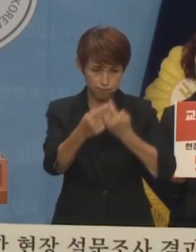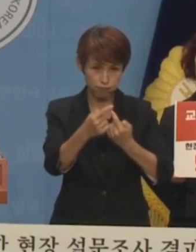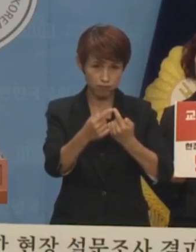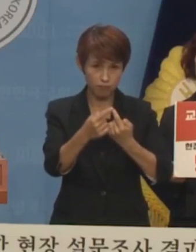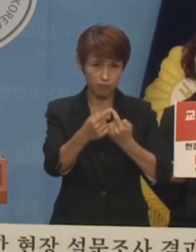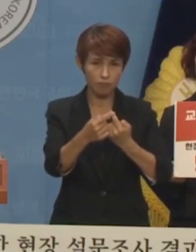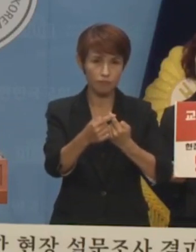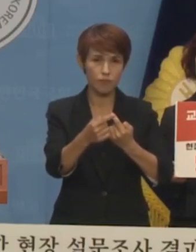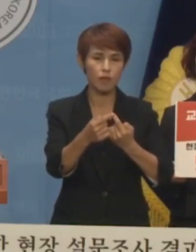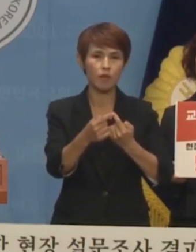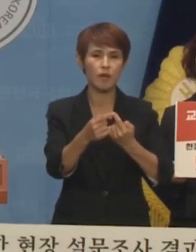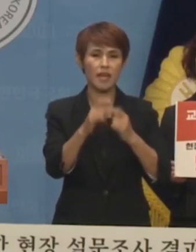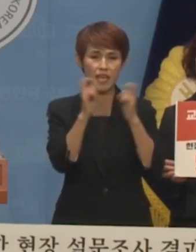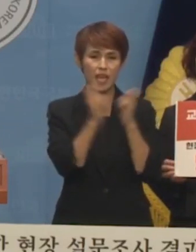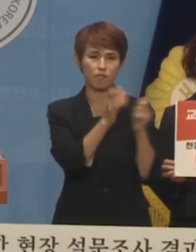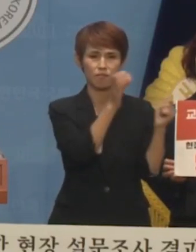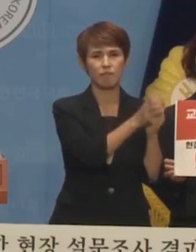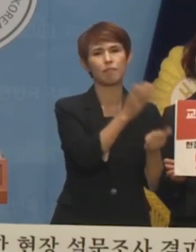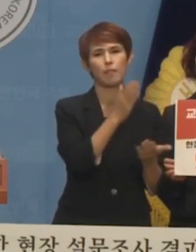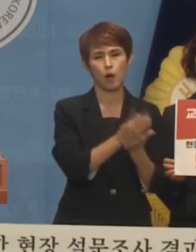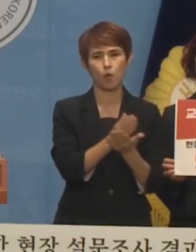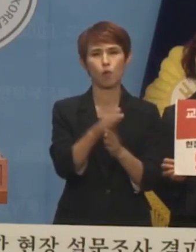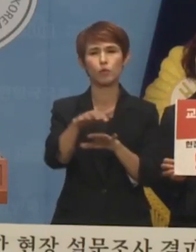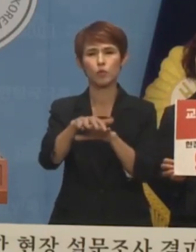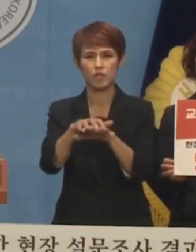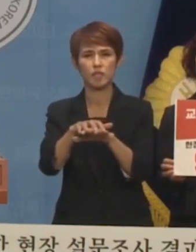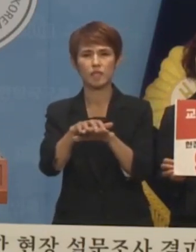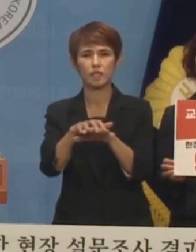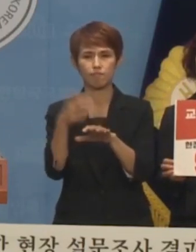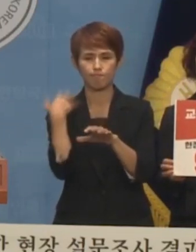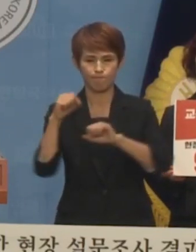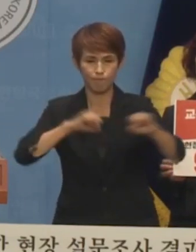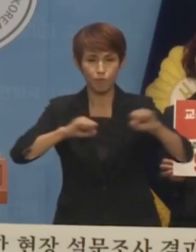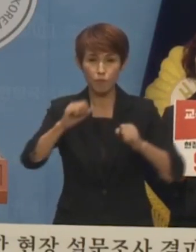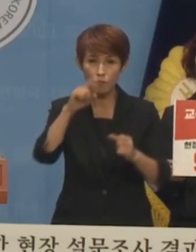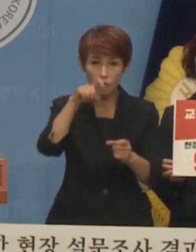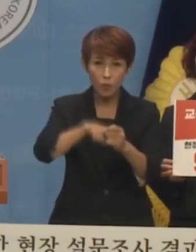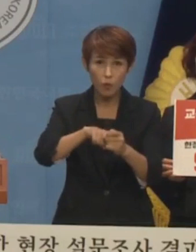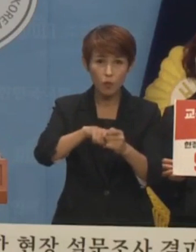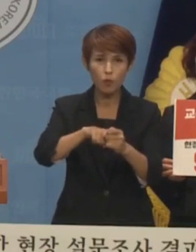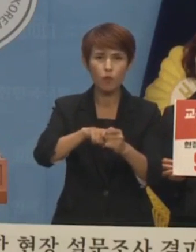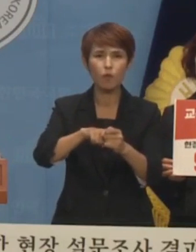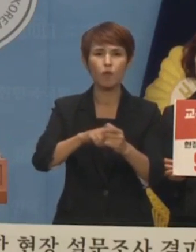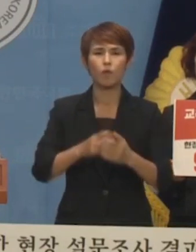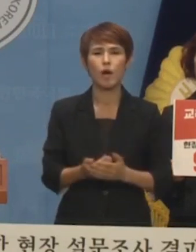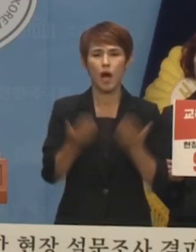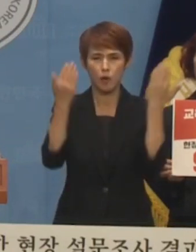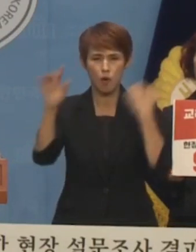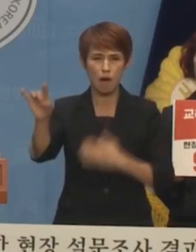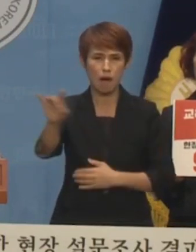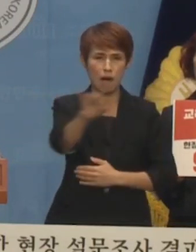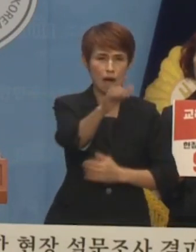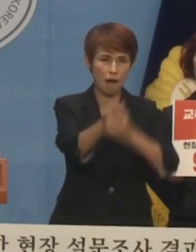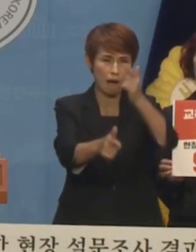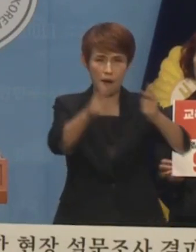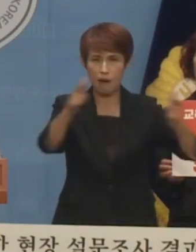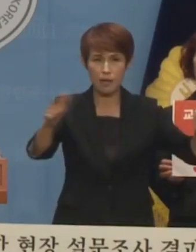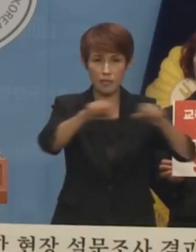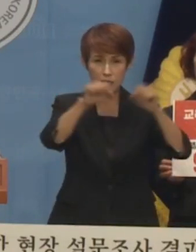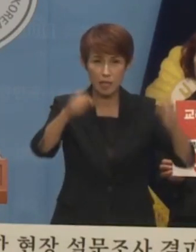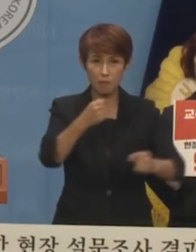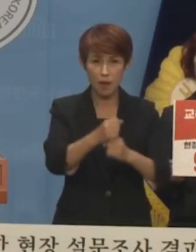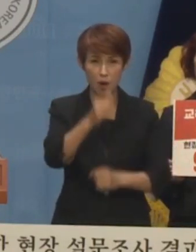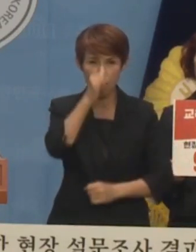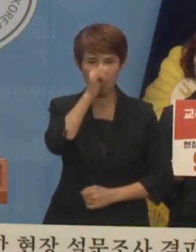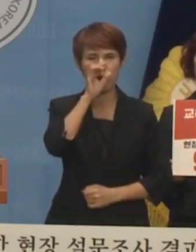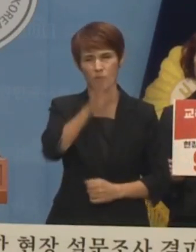대해 교사 개인이 아닌 조직이 대응하기 위해서는 천차만별인 개별 학교 차원의 대응 시스템으로는